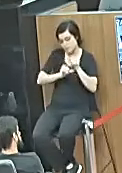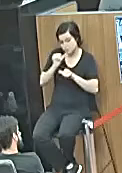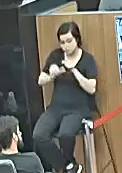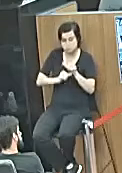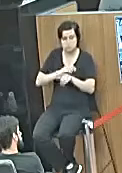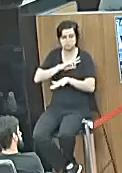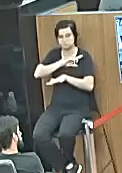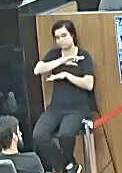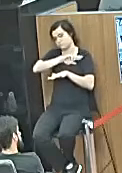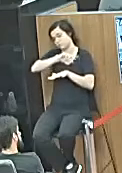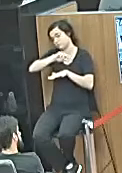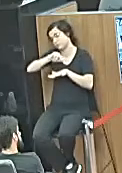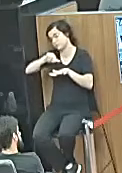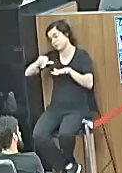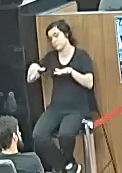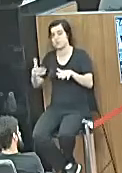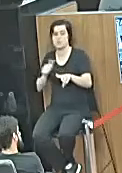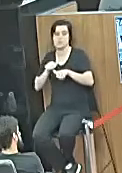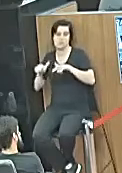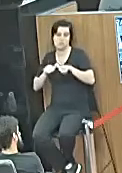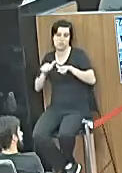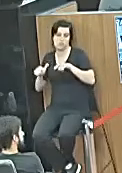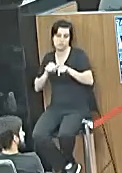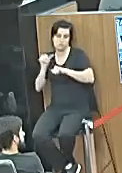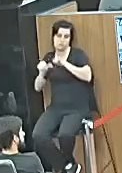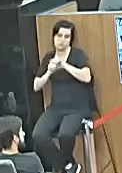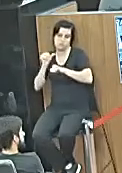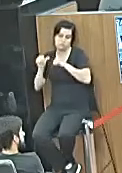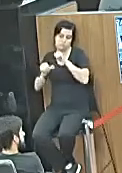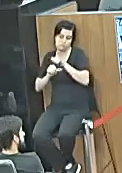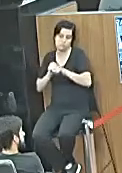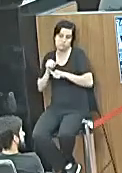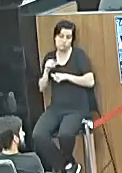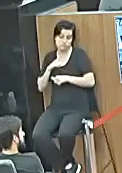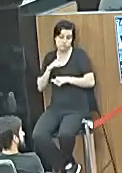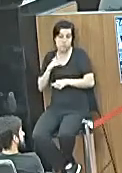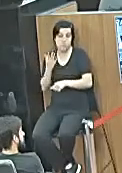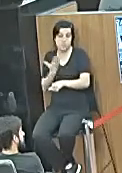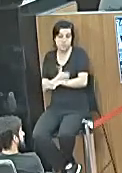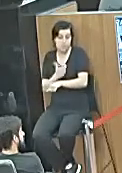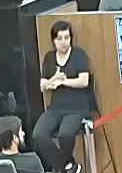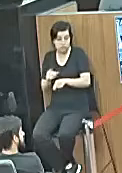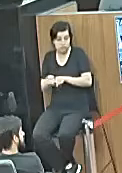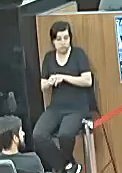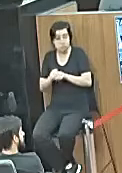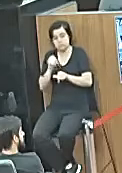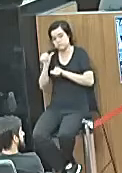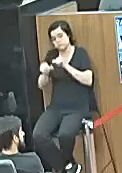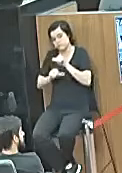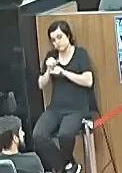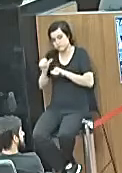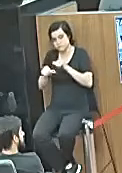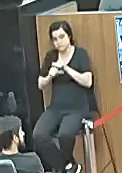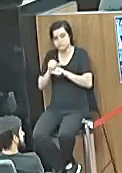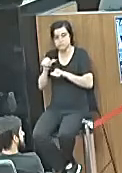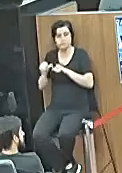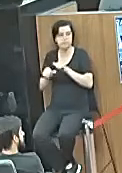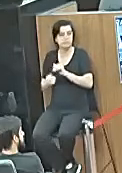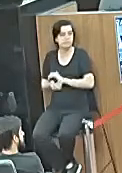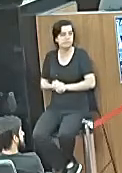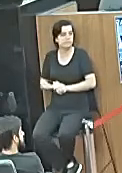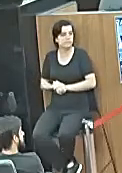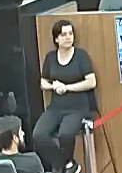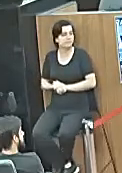é uma descontinuidade do serviço até por parte da equipe técnica das equipes técnicas que estão à frente dos projetos